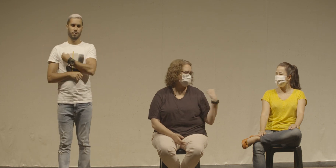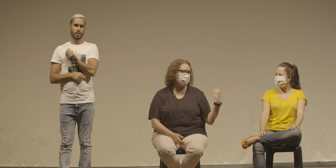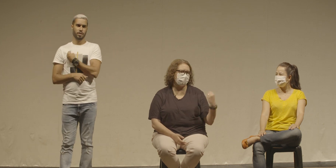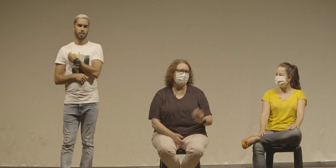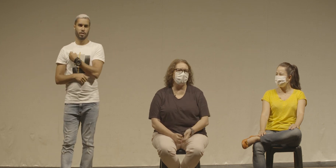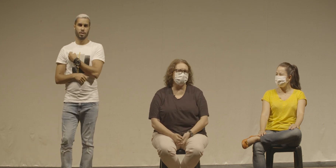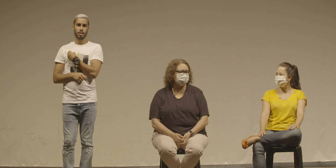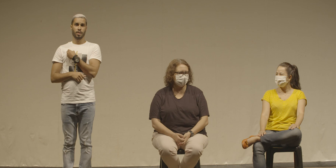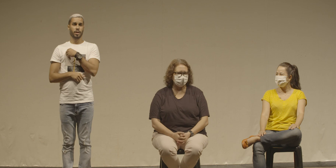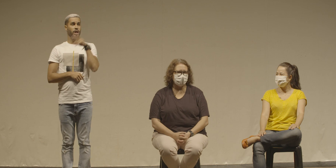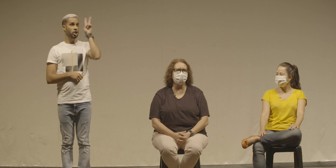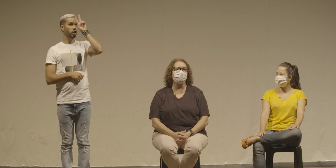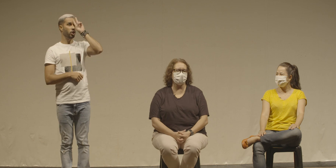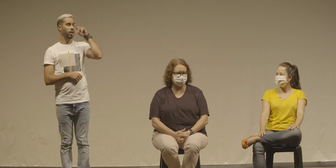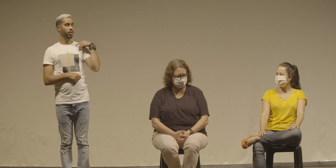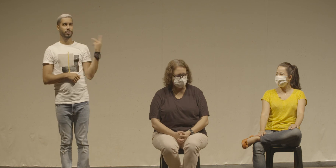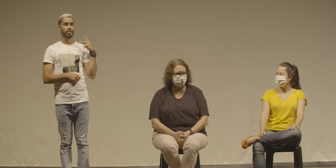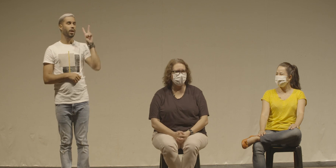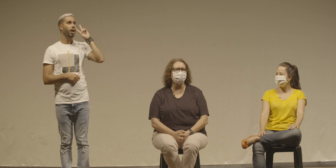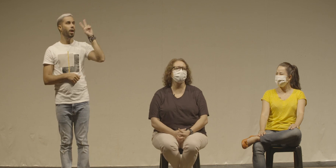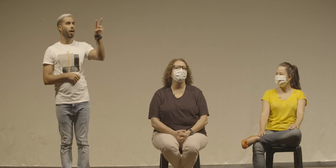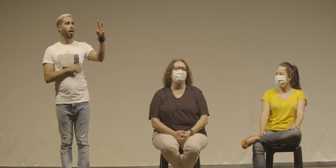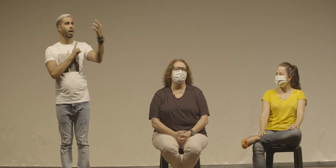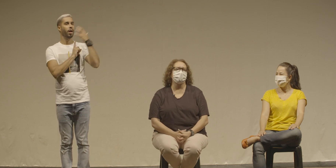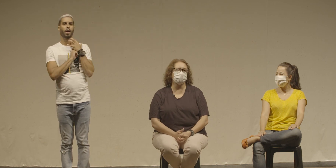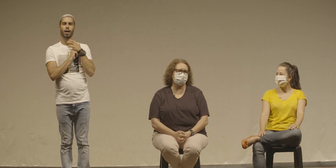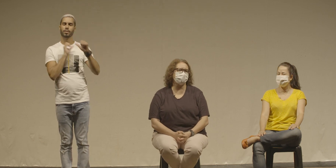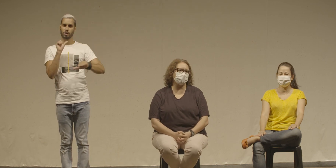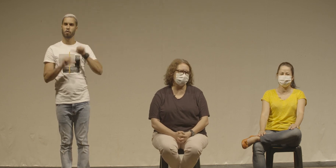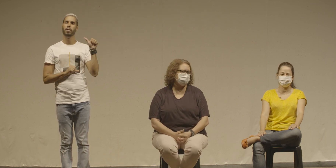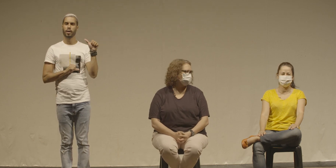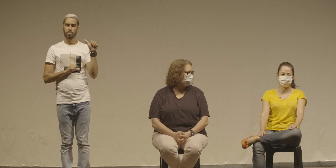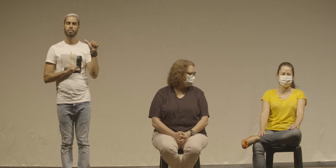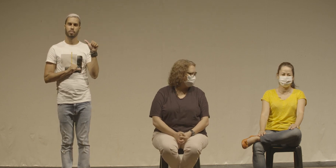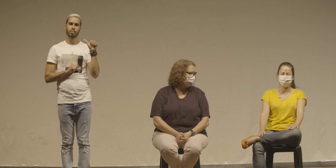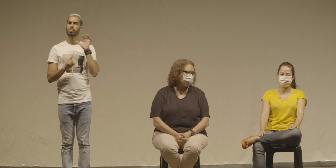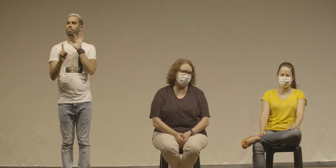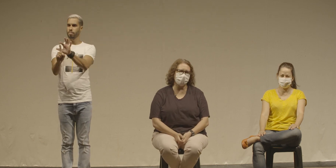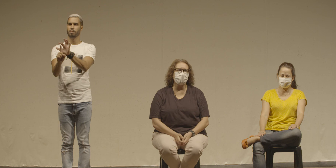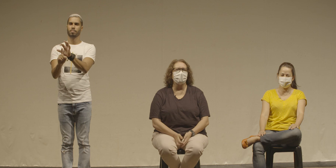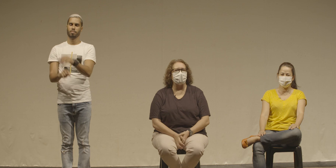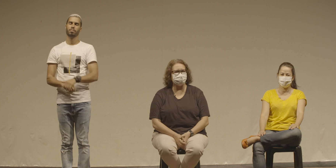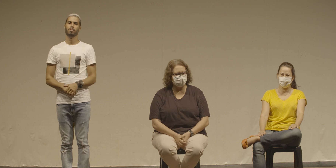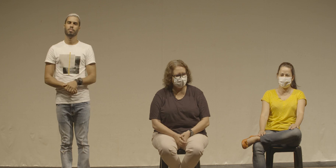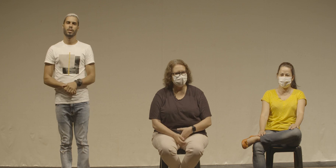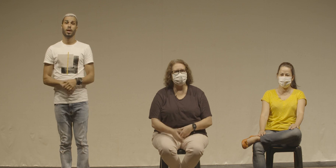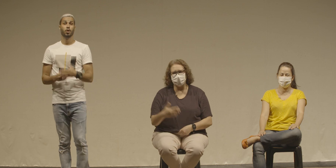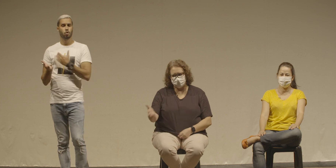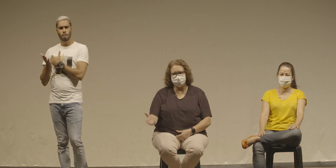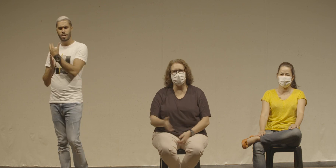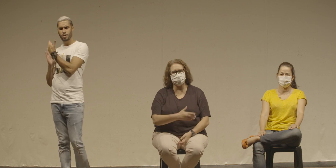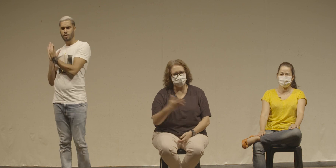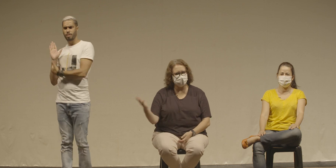nós também certamente saímos transformadas desde que fizemos o roteiro desse filme. Sim.